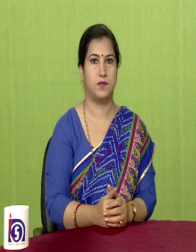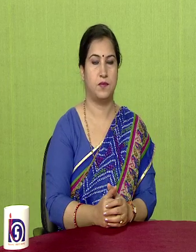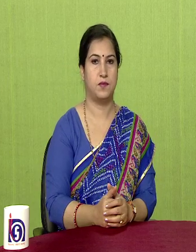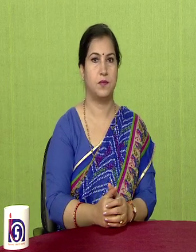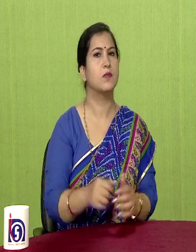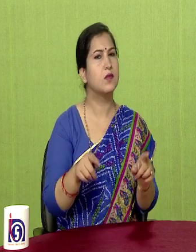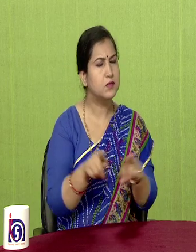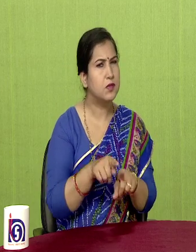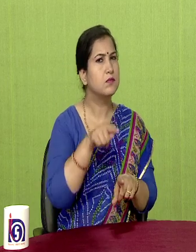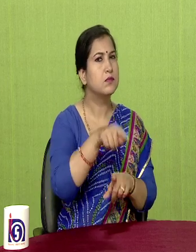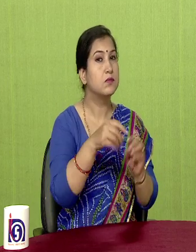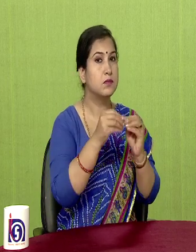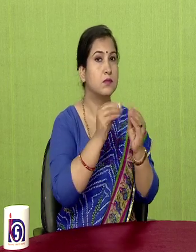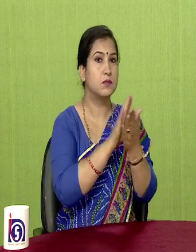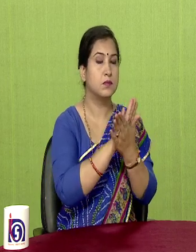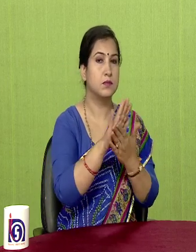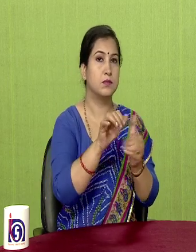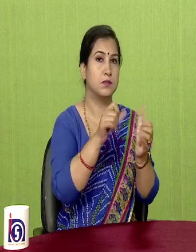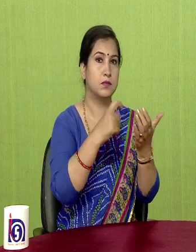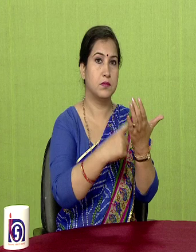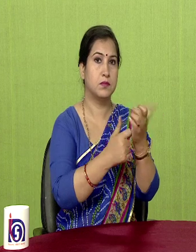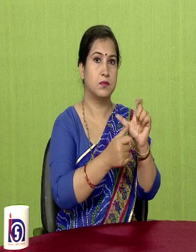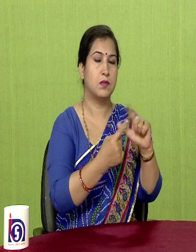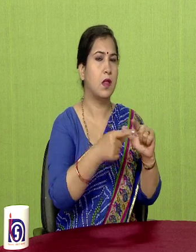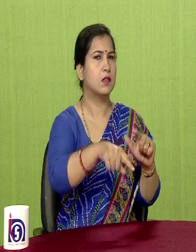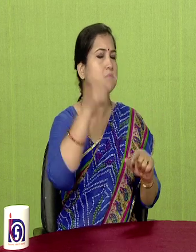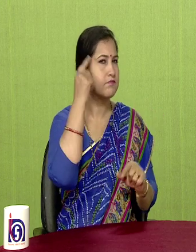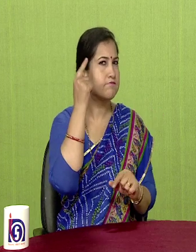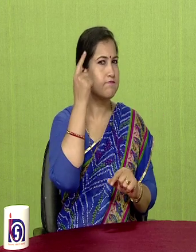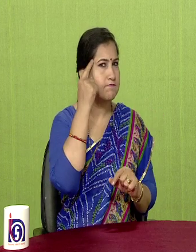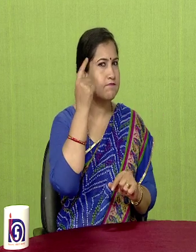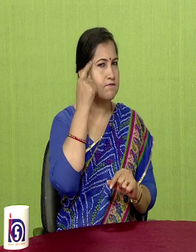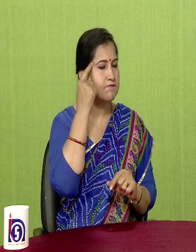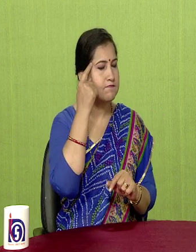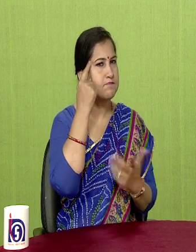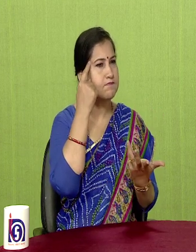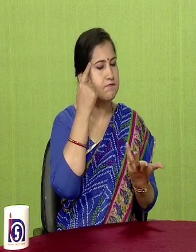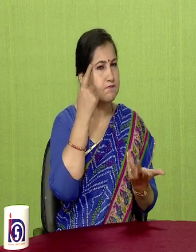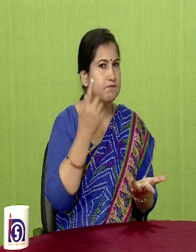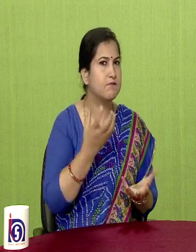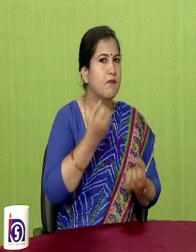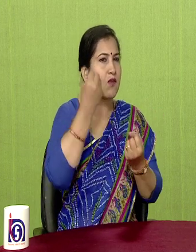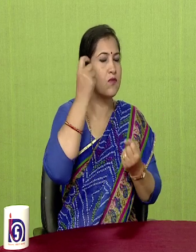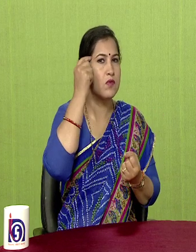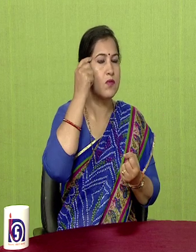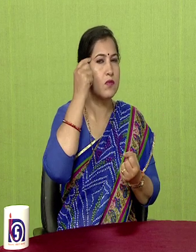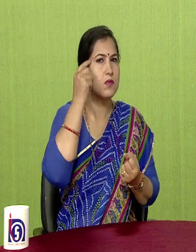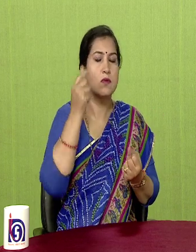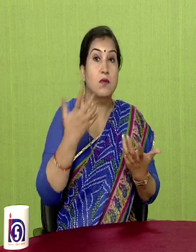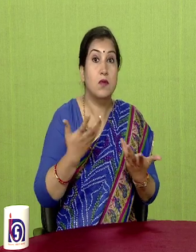उन्होंने उस रीति पर मनन किया है और पाया है कि वे तो हारे हुए को